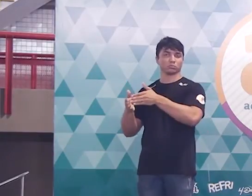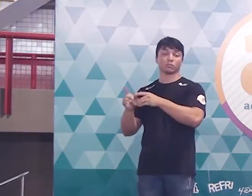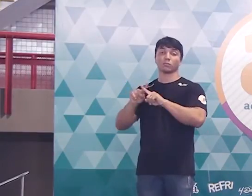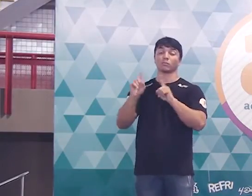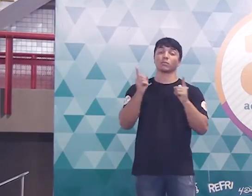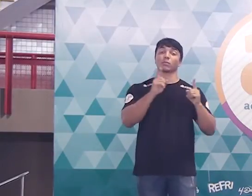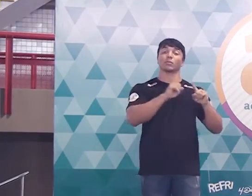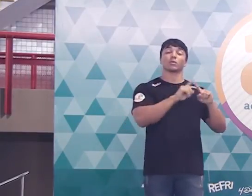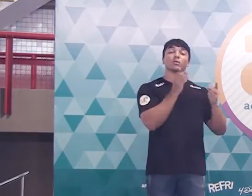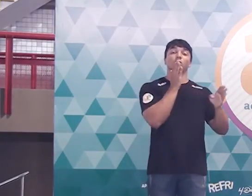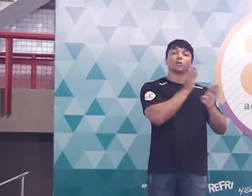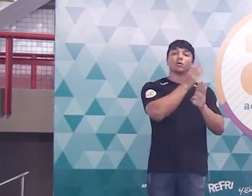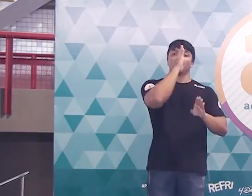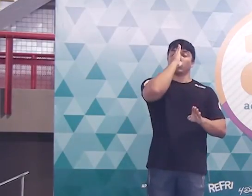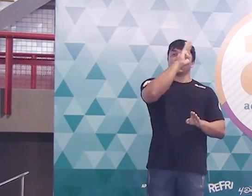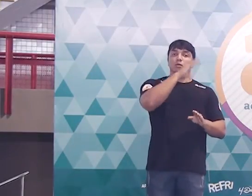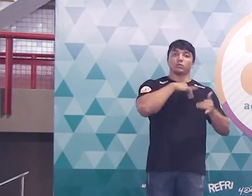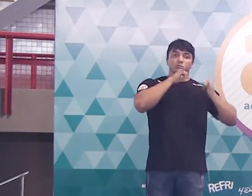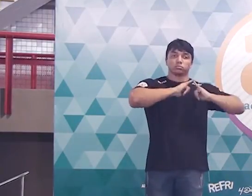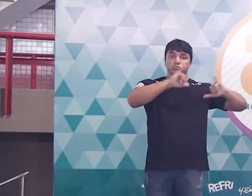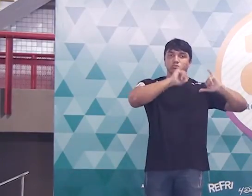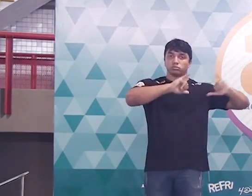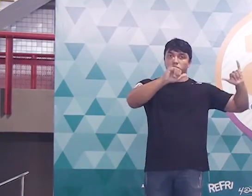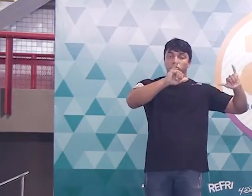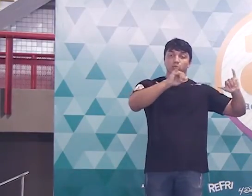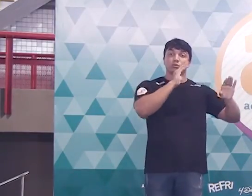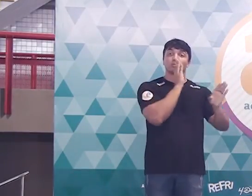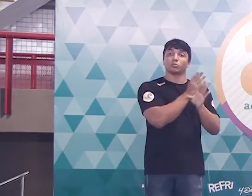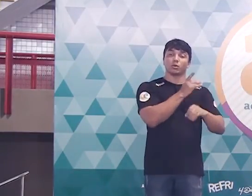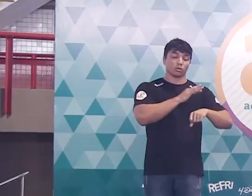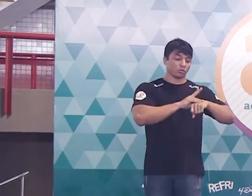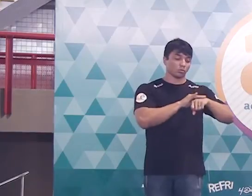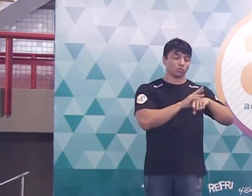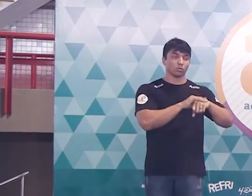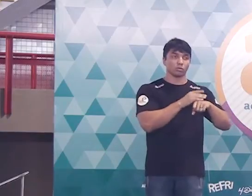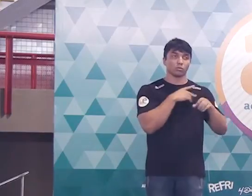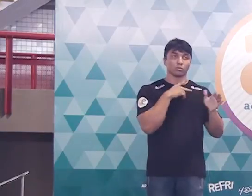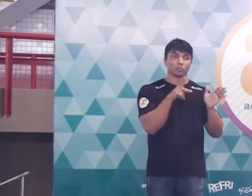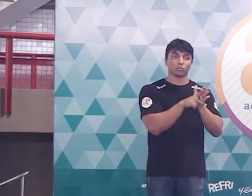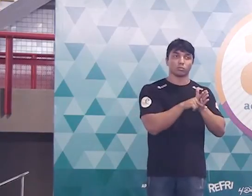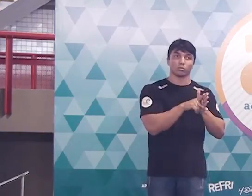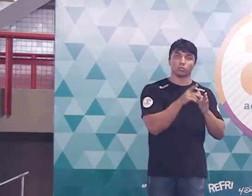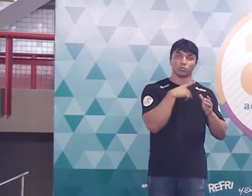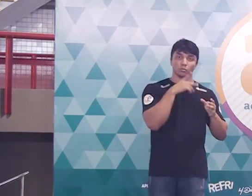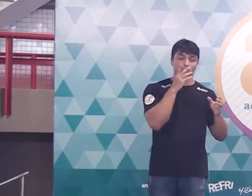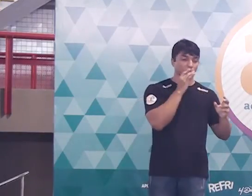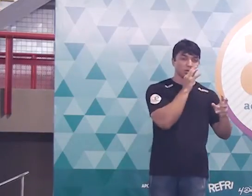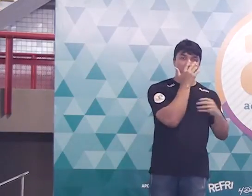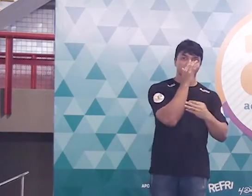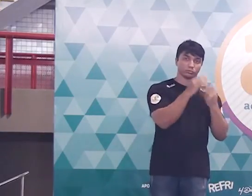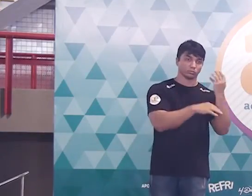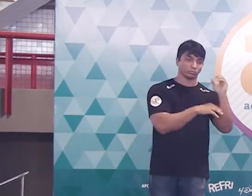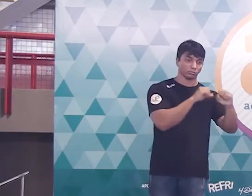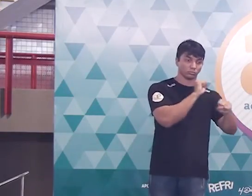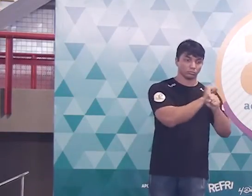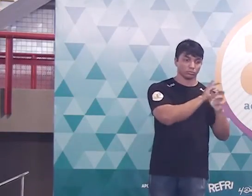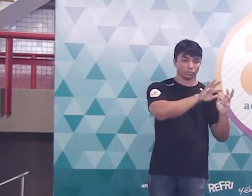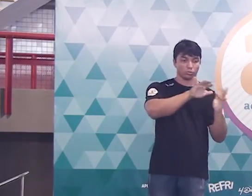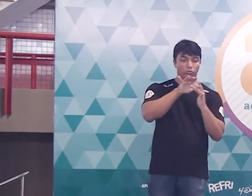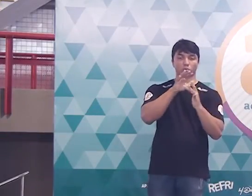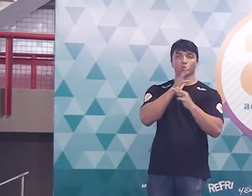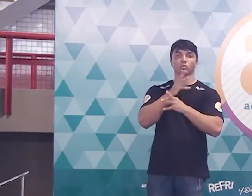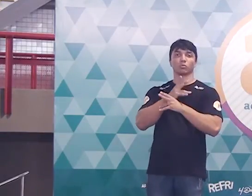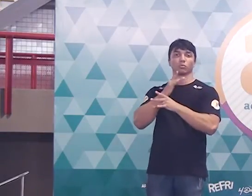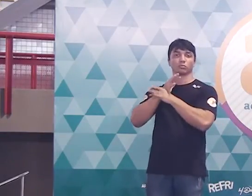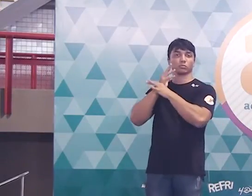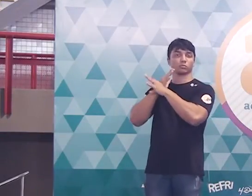porque, naturalmente, o foco das notícias é quando a doença sai da zona, o quê? Silvestre e chega às zonas, o